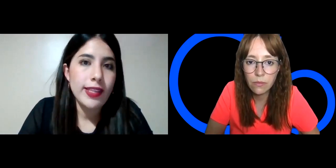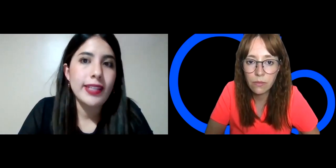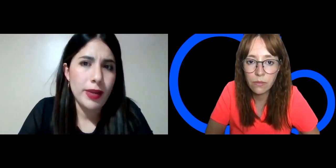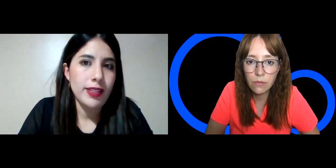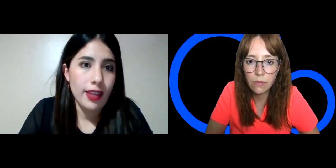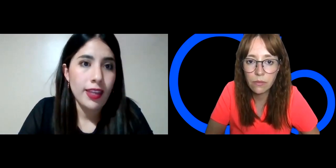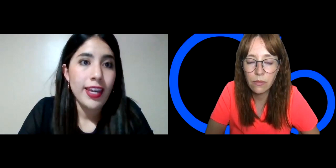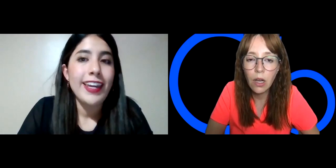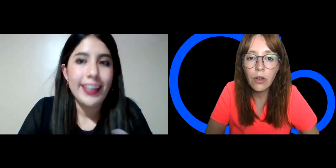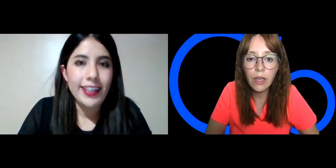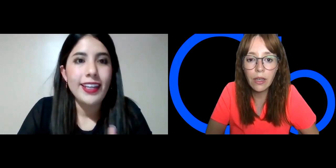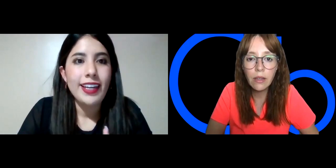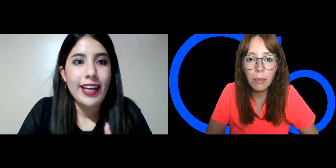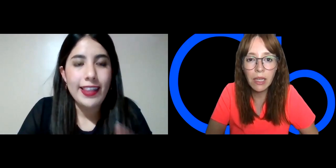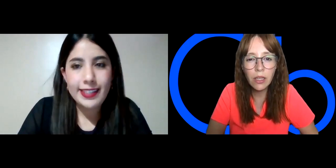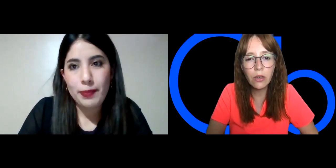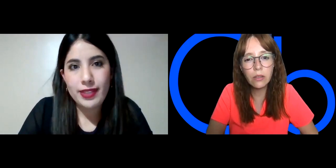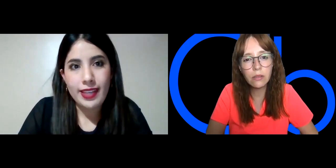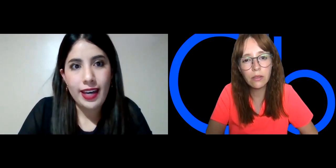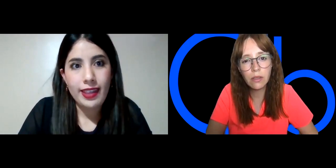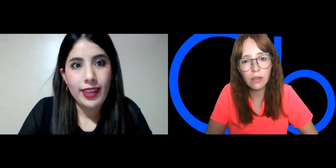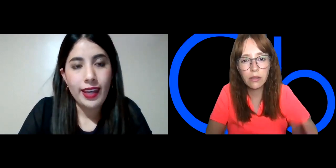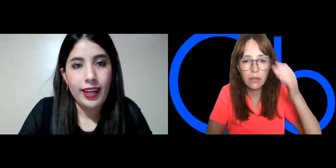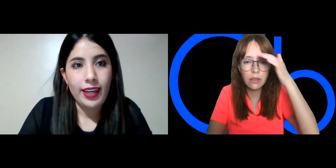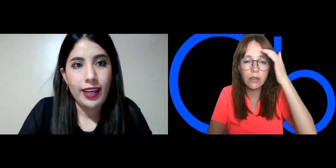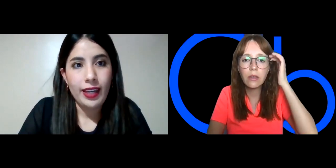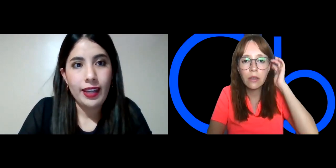una discapacidad Ok, y y en la México. discapacidad